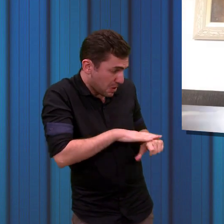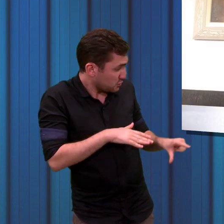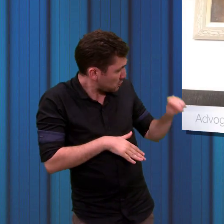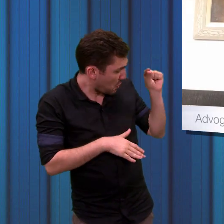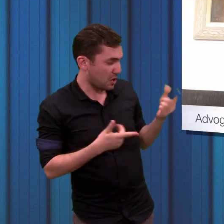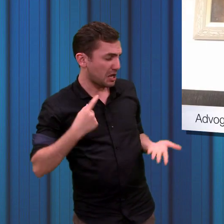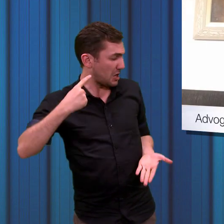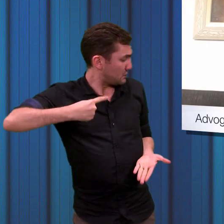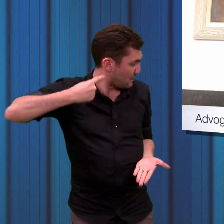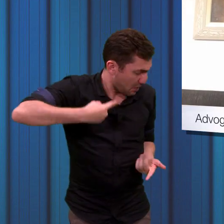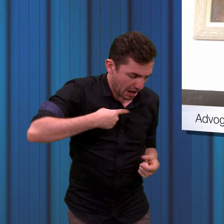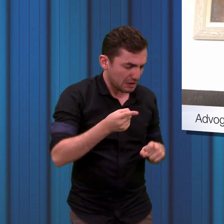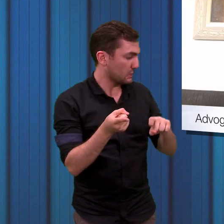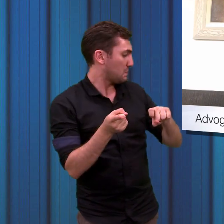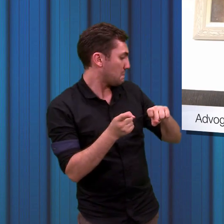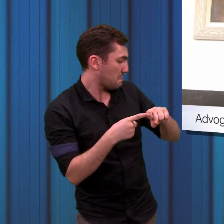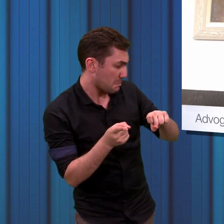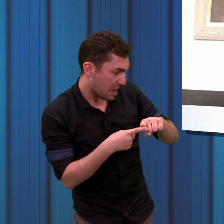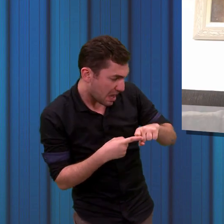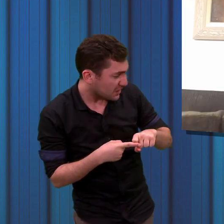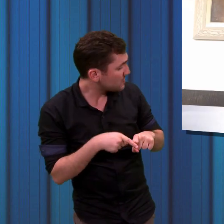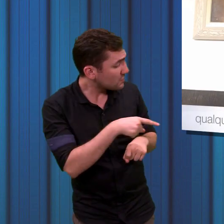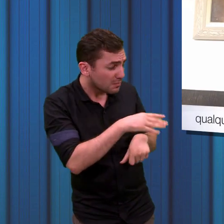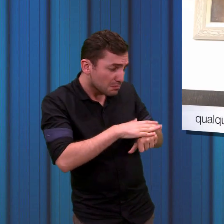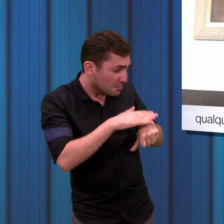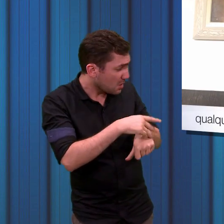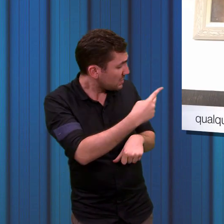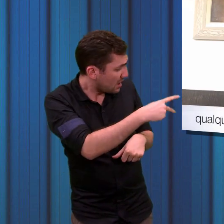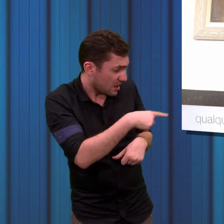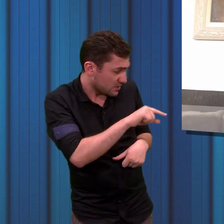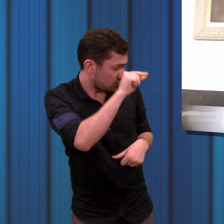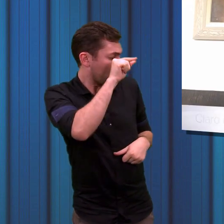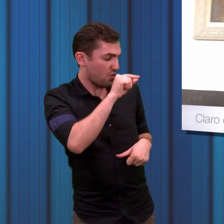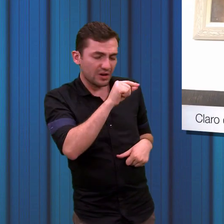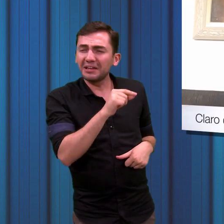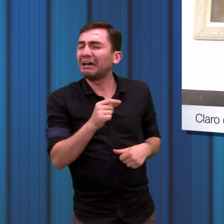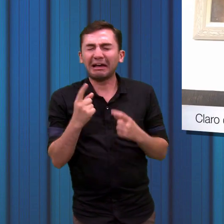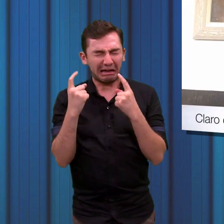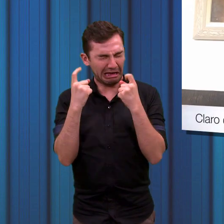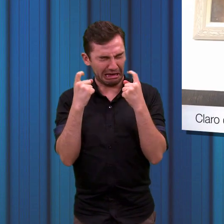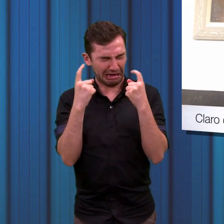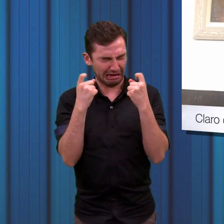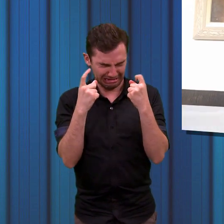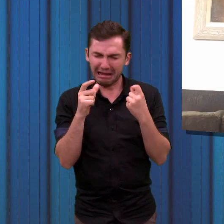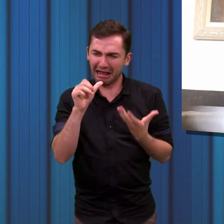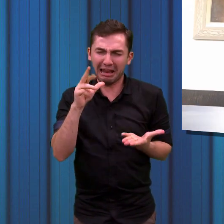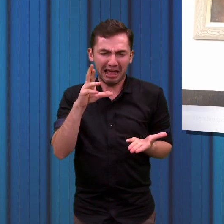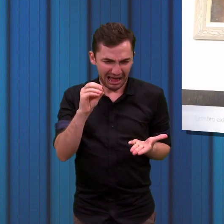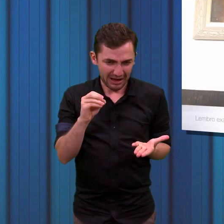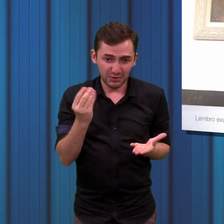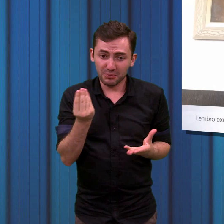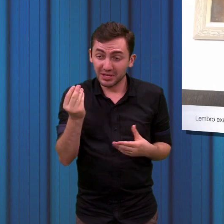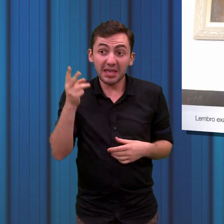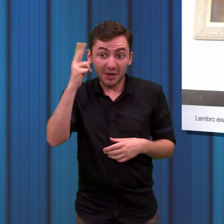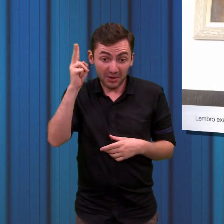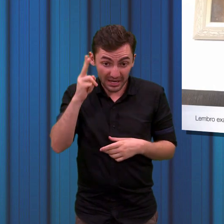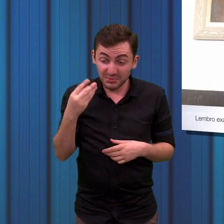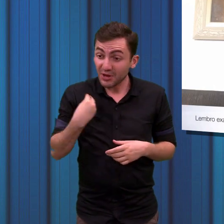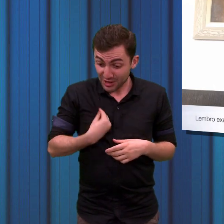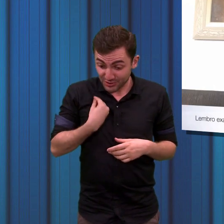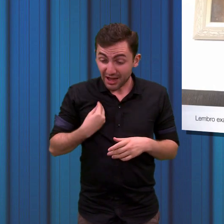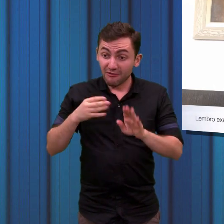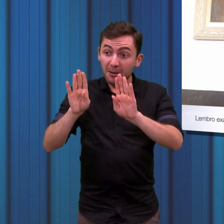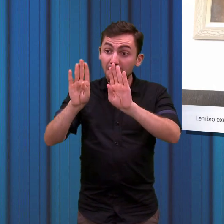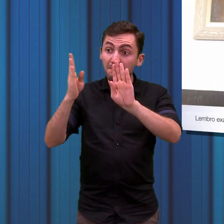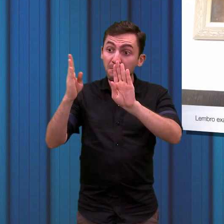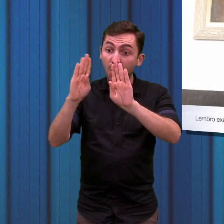quiser, advogado, médico, qualquer coisa. Claro que eu chorei, né? Lembro exatamente até onde eu tava